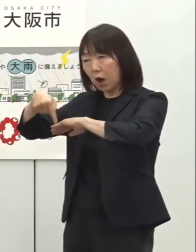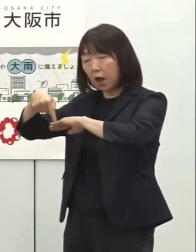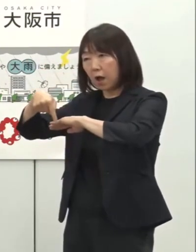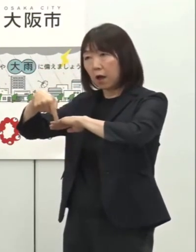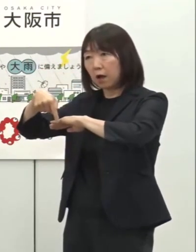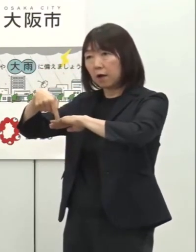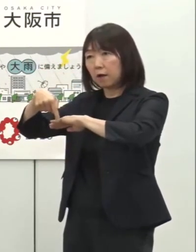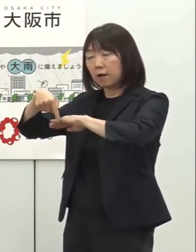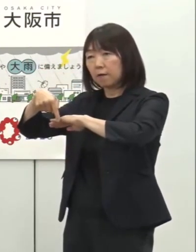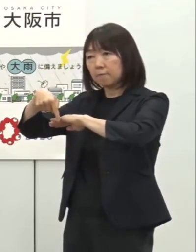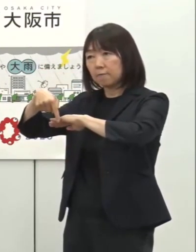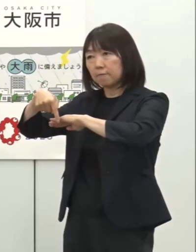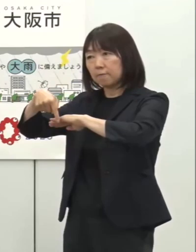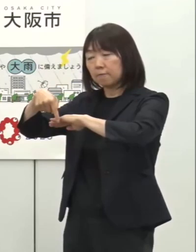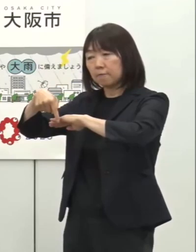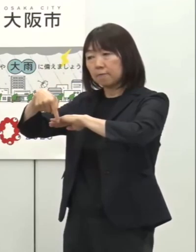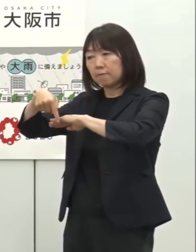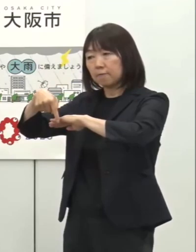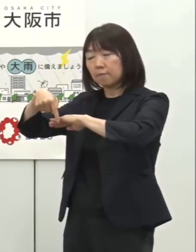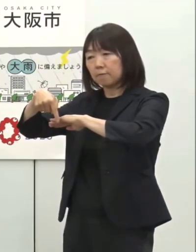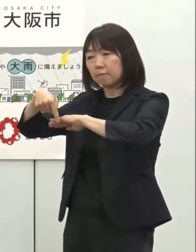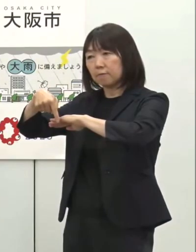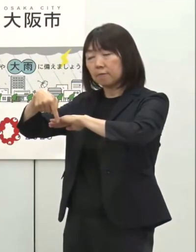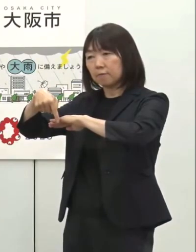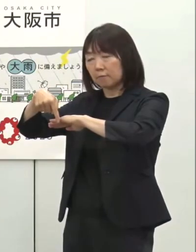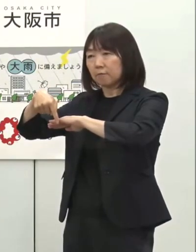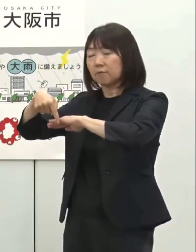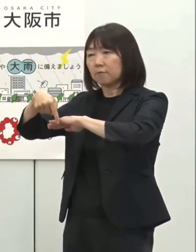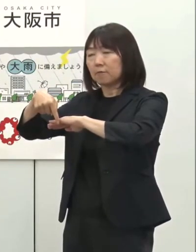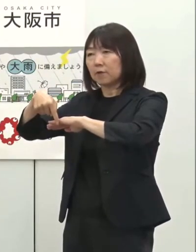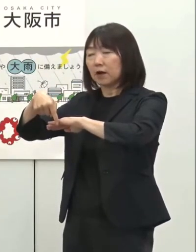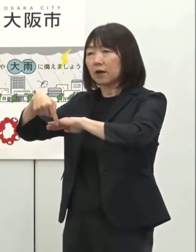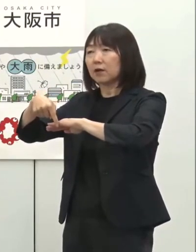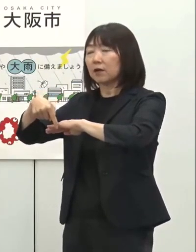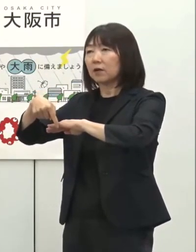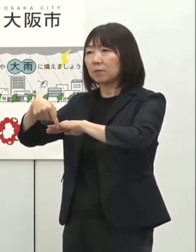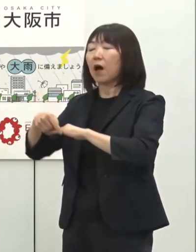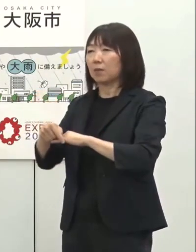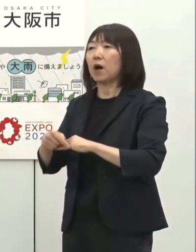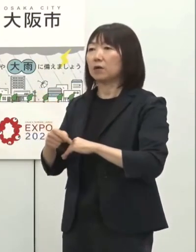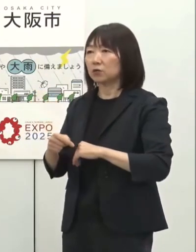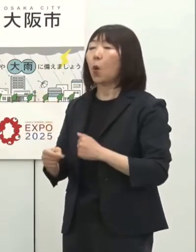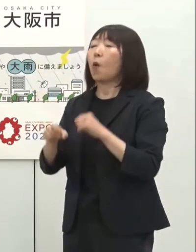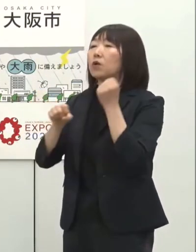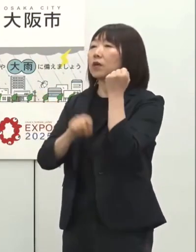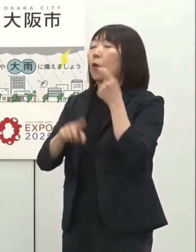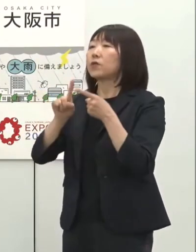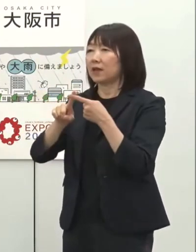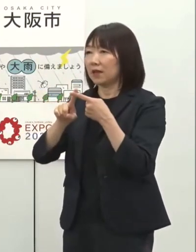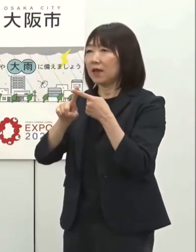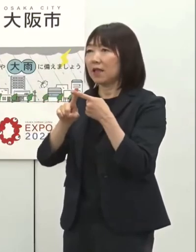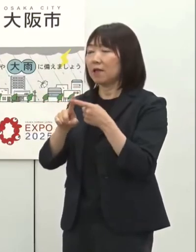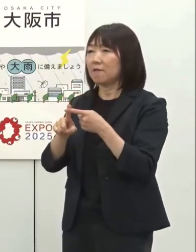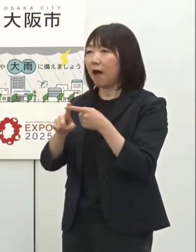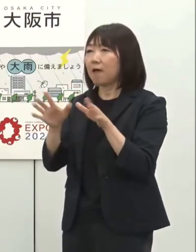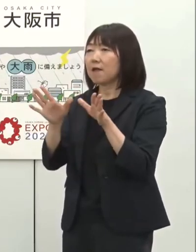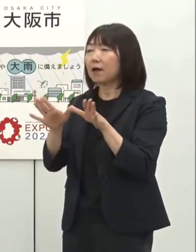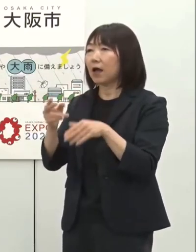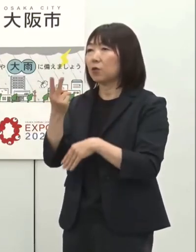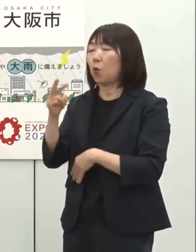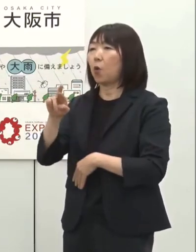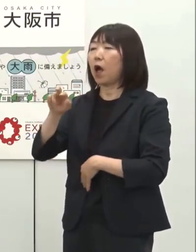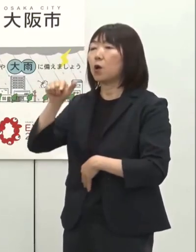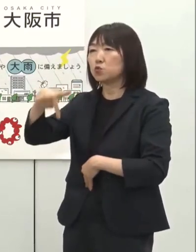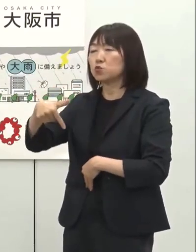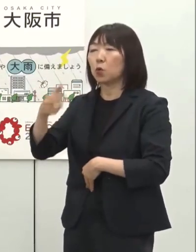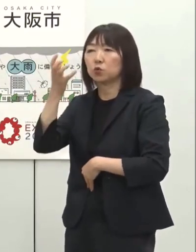なんかなぜ今それで進む、基本南海トラフを想定して大阪市内の防災マップも描かれてます